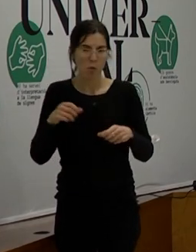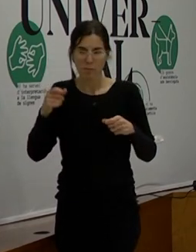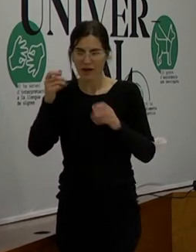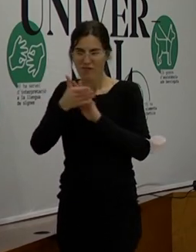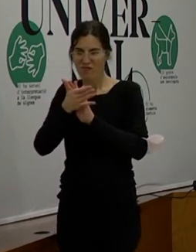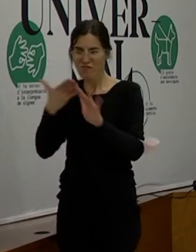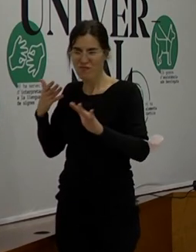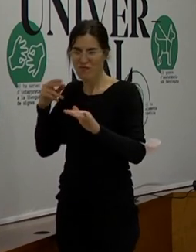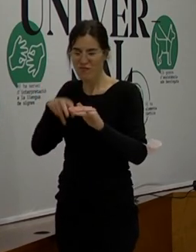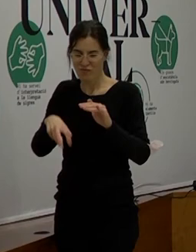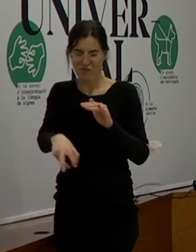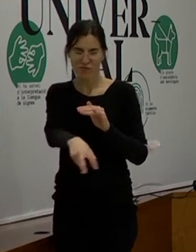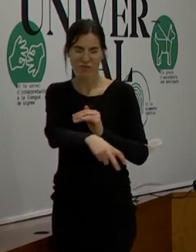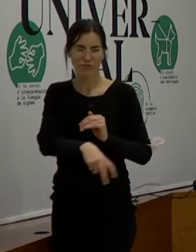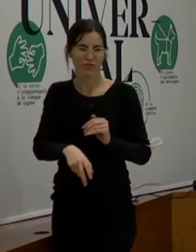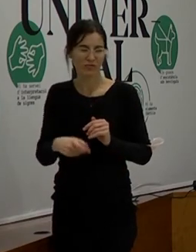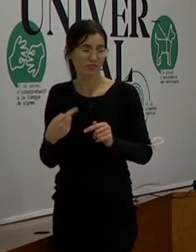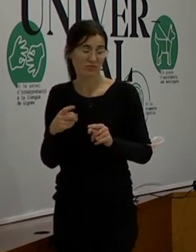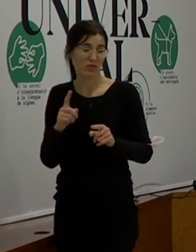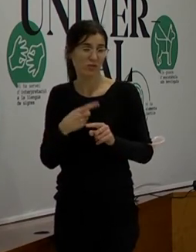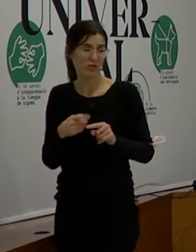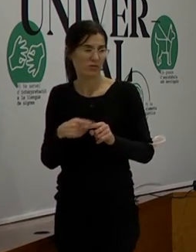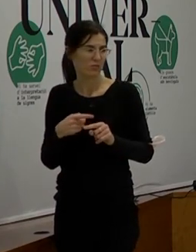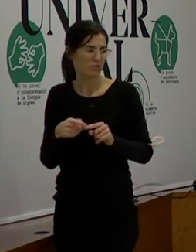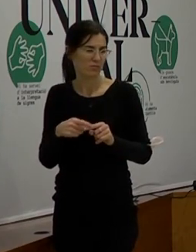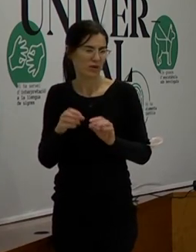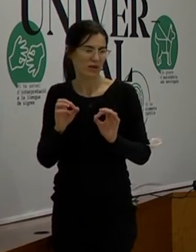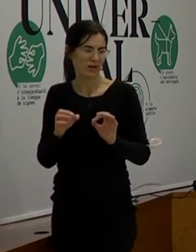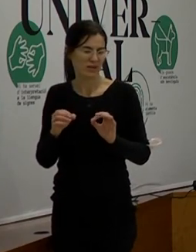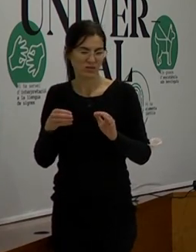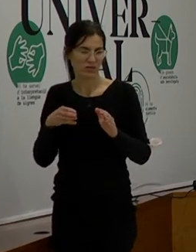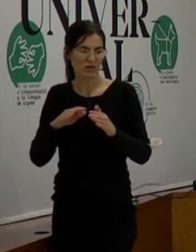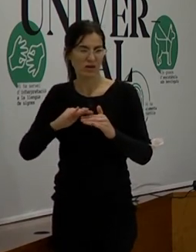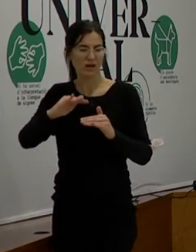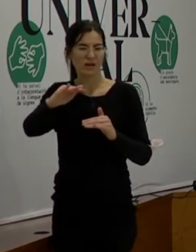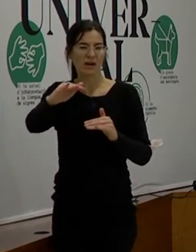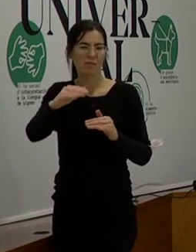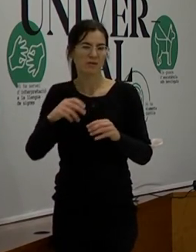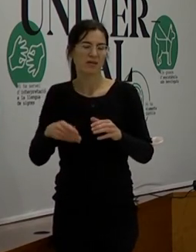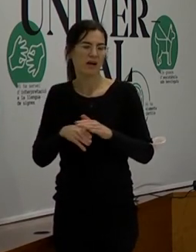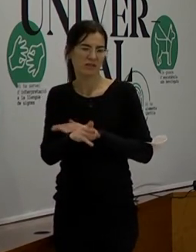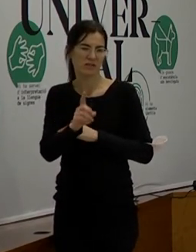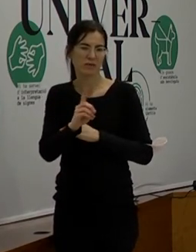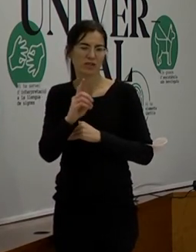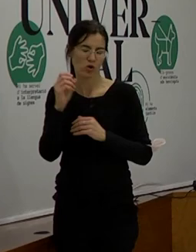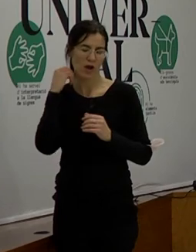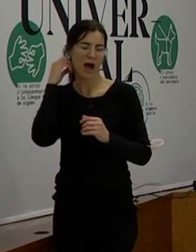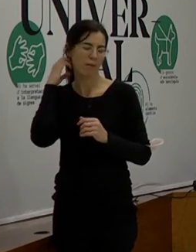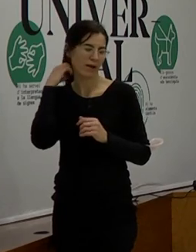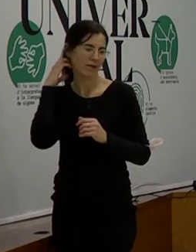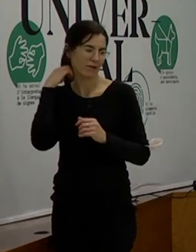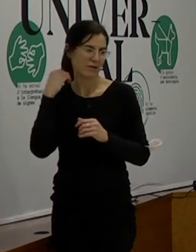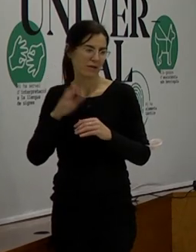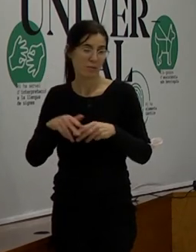¿vale? No, ho han fet perquè són rampes que no són accessibles. Ah, vale, si no són accessibles.